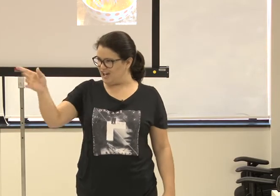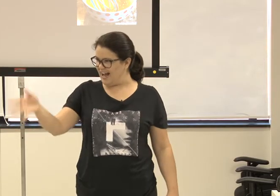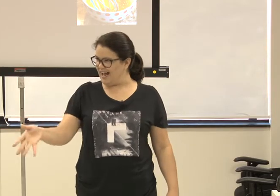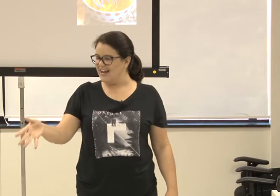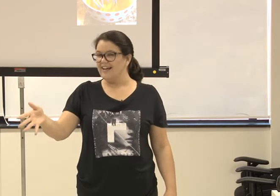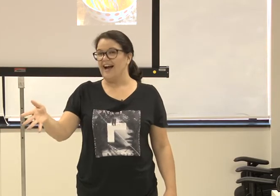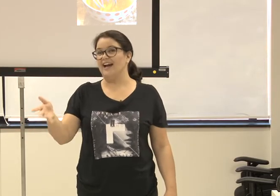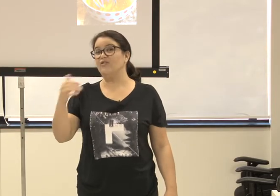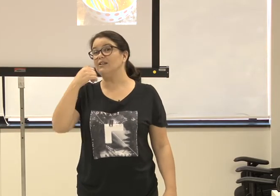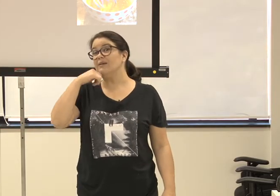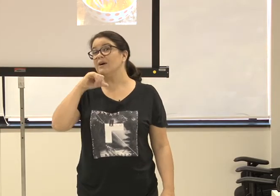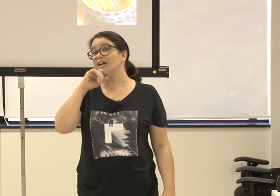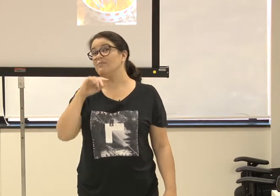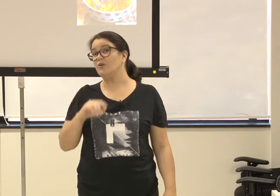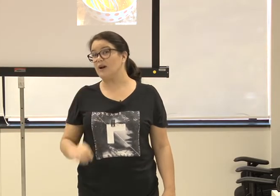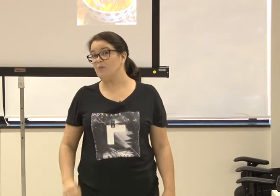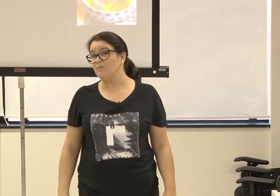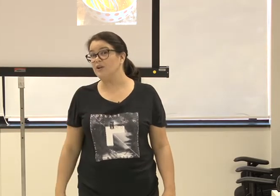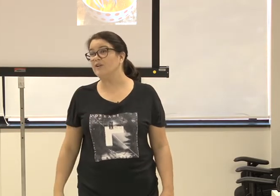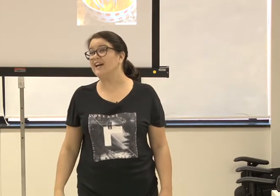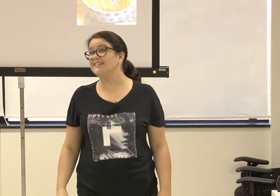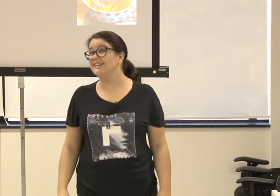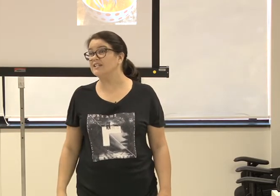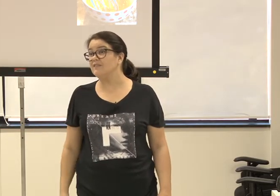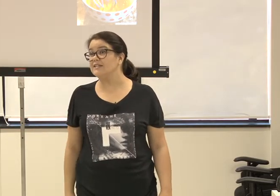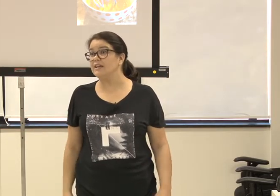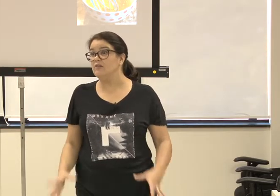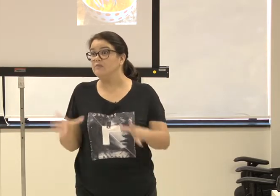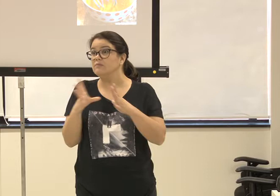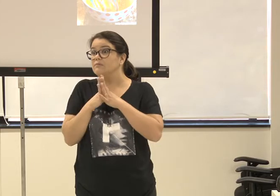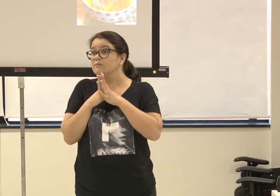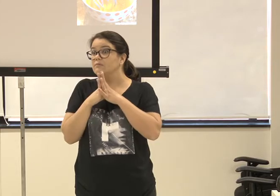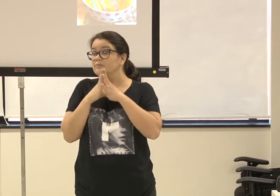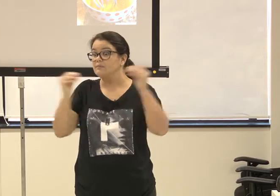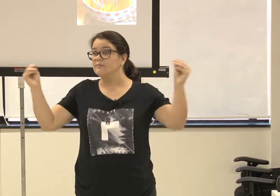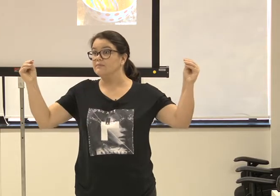Já? Aí quando a mãe ia procurar bombril, o que é que as crianças faziam?